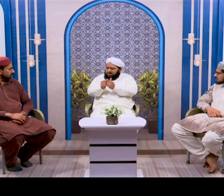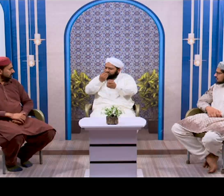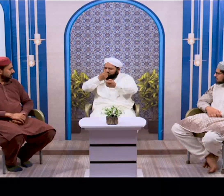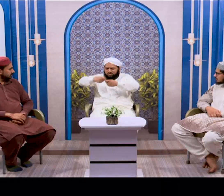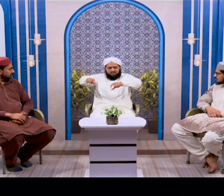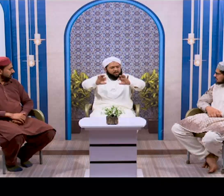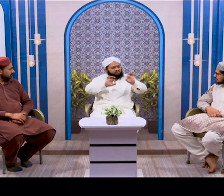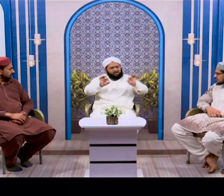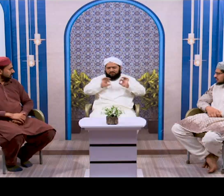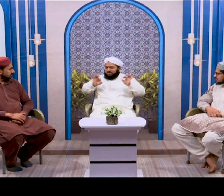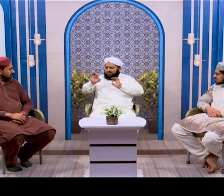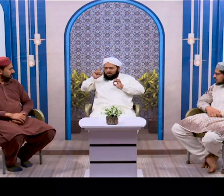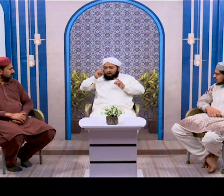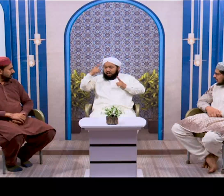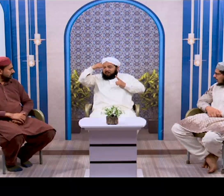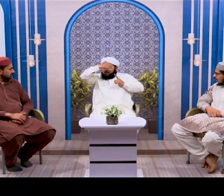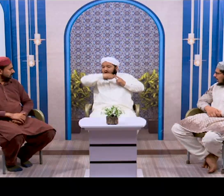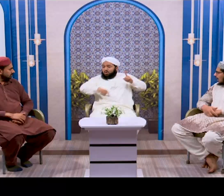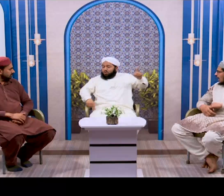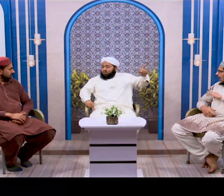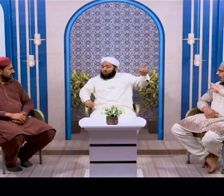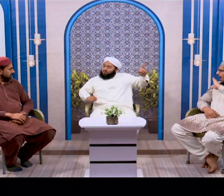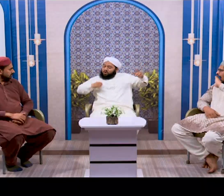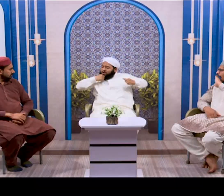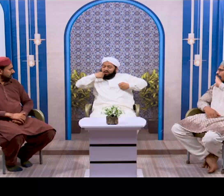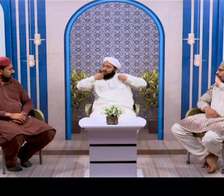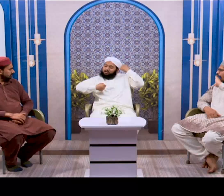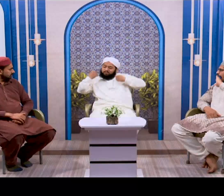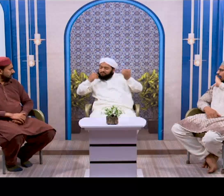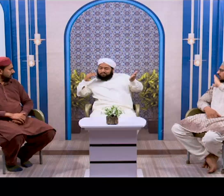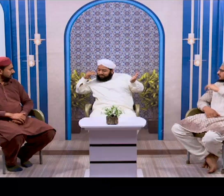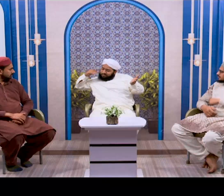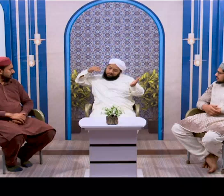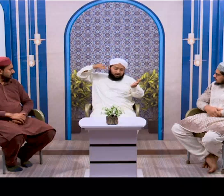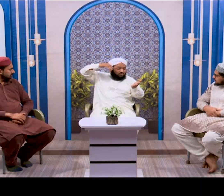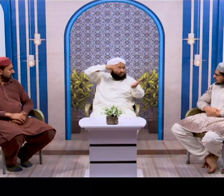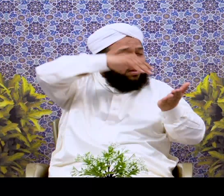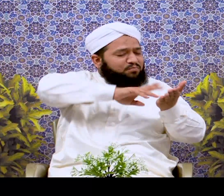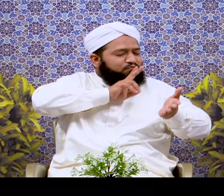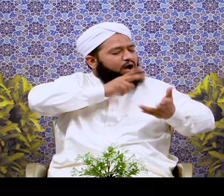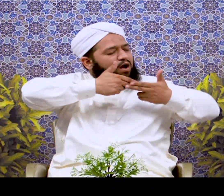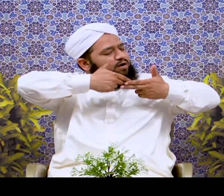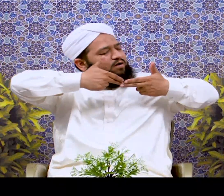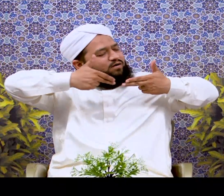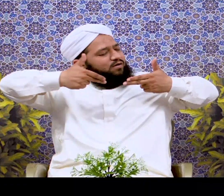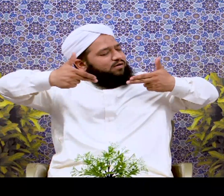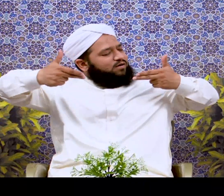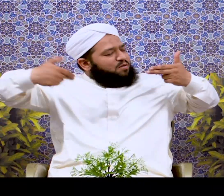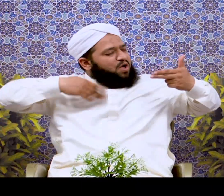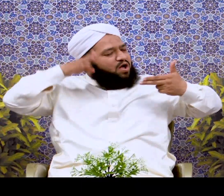ہوئے۔ فارغ ہو کر اپنے پیر صاحب شیخ ابن سکینہ رحمۃ اللہ علیہ کی خدمت میں حاضر ہوئے اور پورا واقعہ عرض کیا۔ پیر